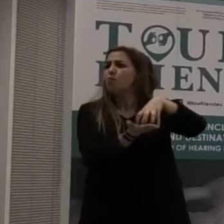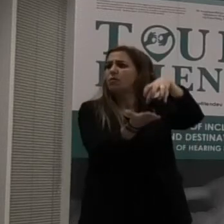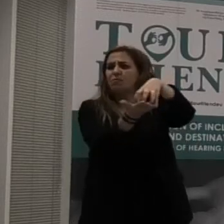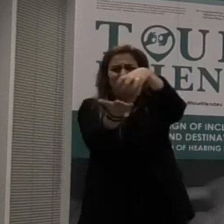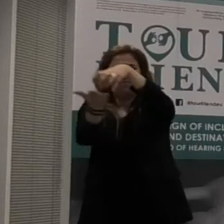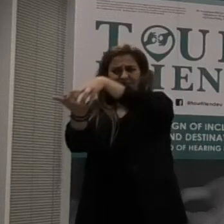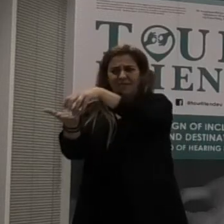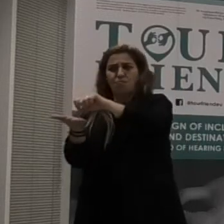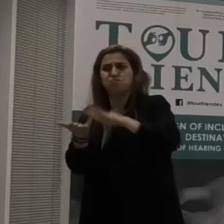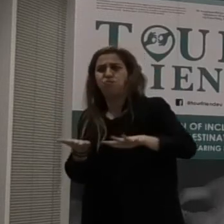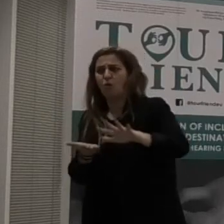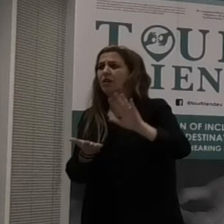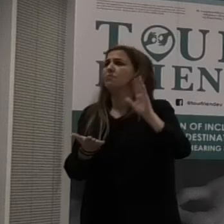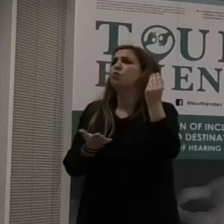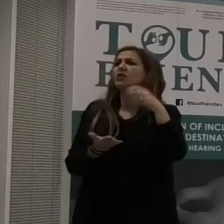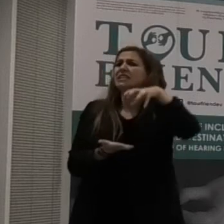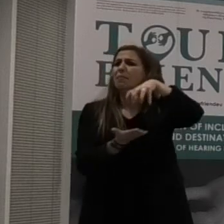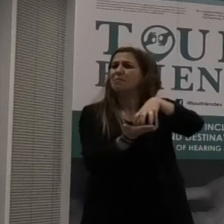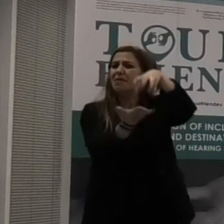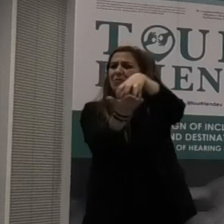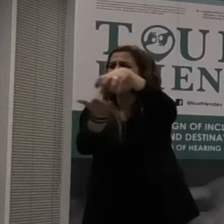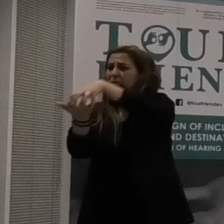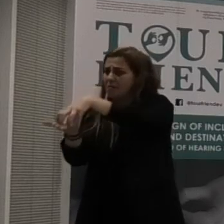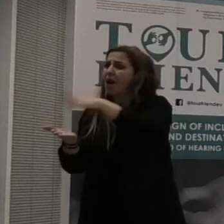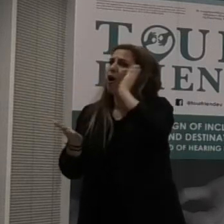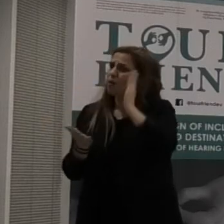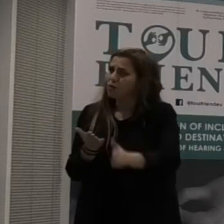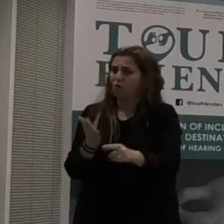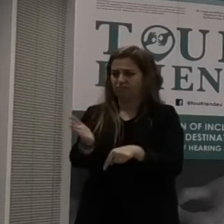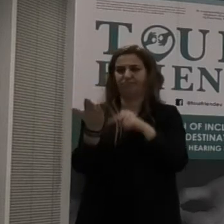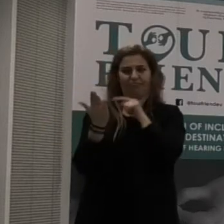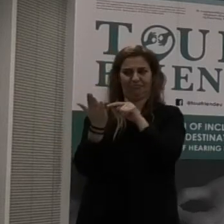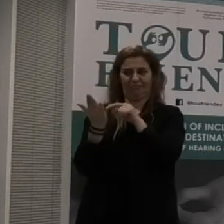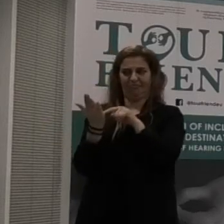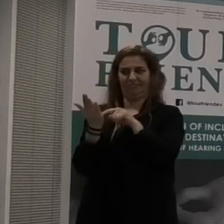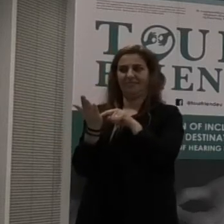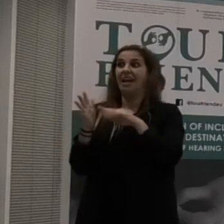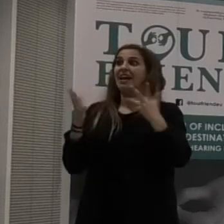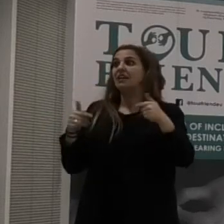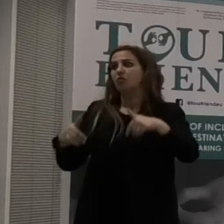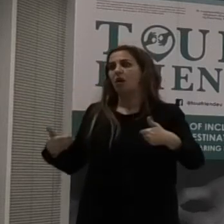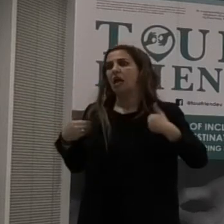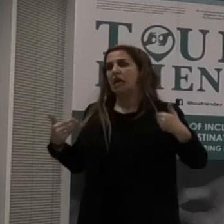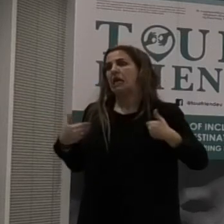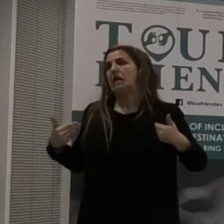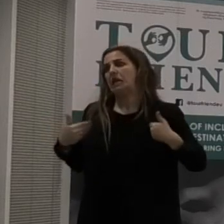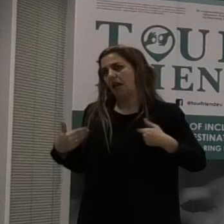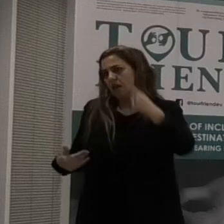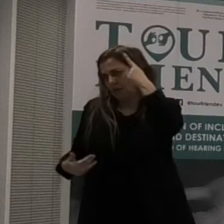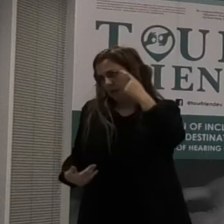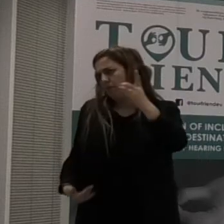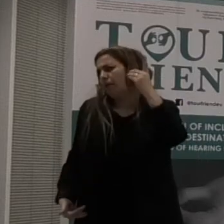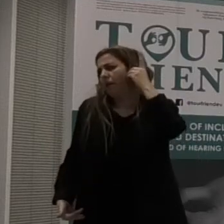μας. Ακόμα, ιδιαίτερα στις νέες έτσι, γενιές, στους millennials, το να έχουν μια φορολογική για το κινητό είναι πλέον